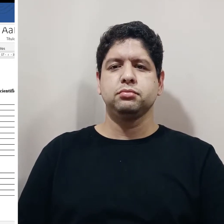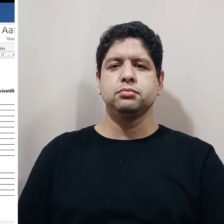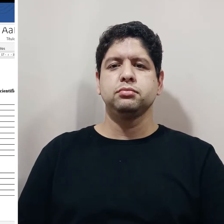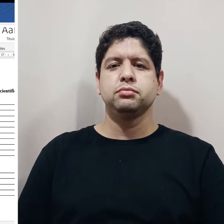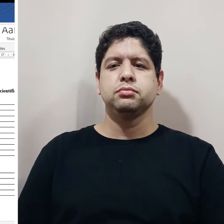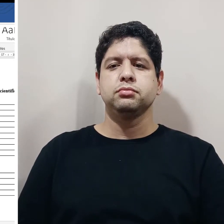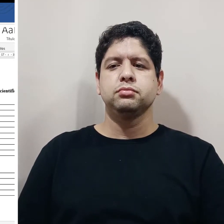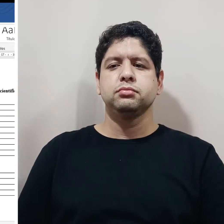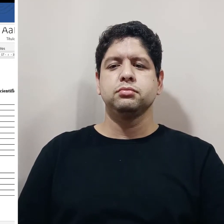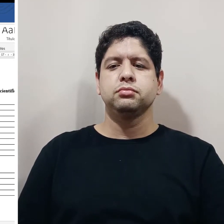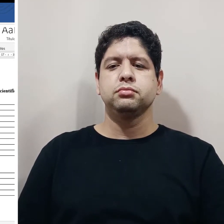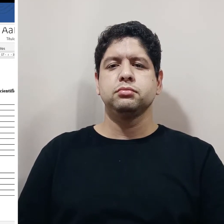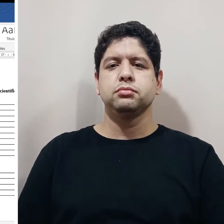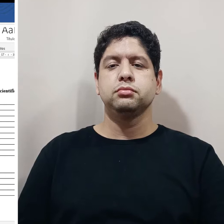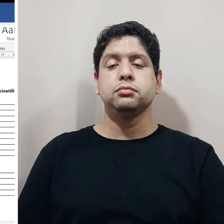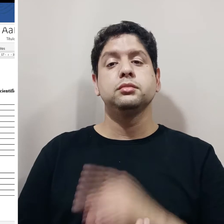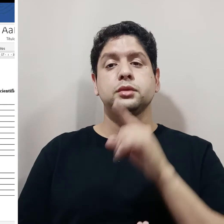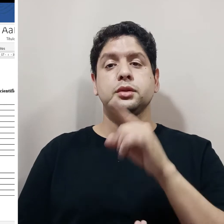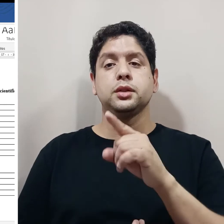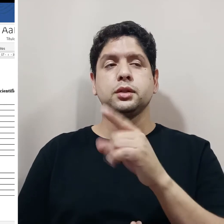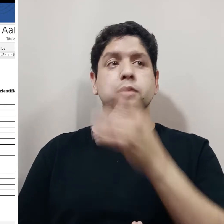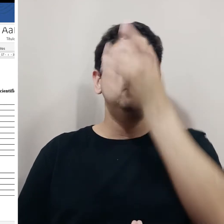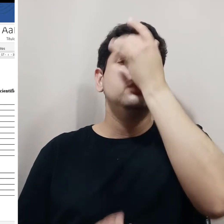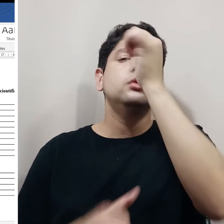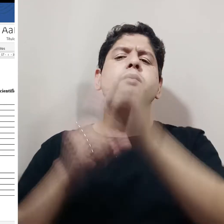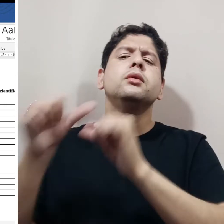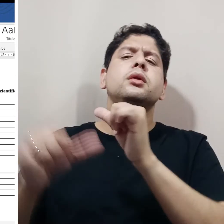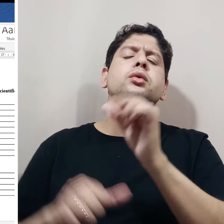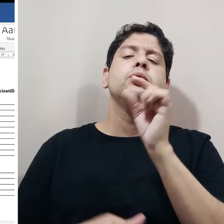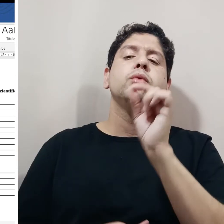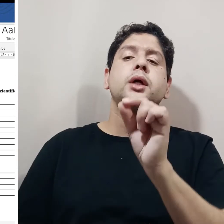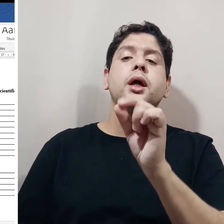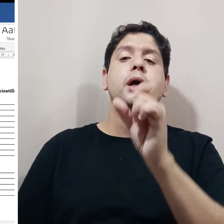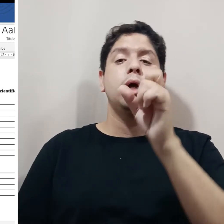mudança no pensamento,